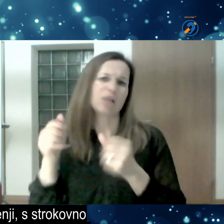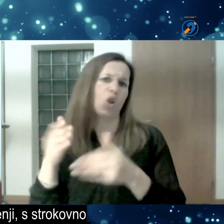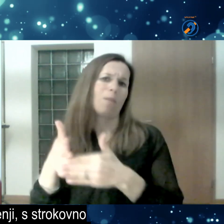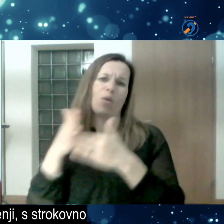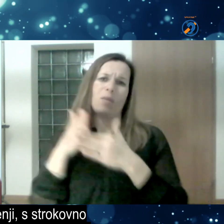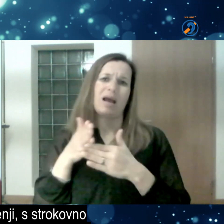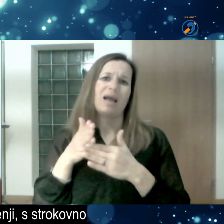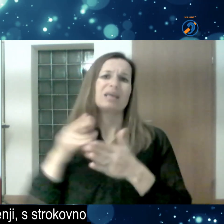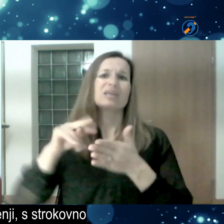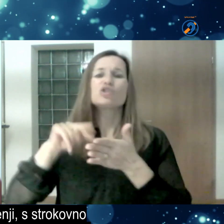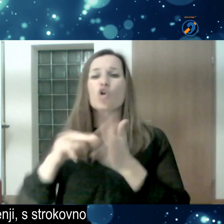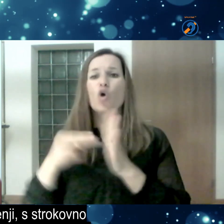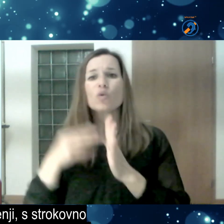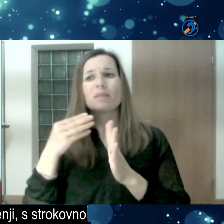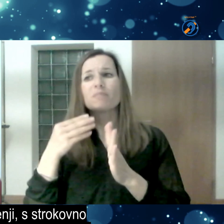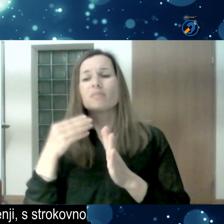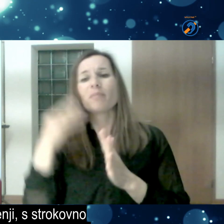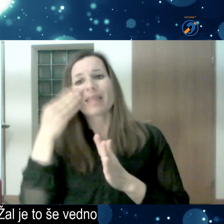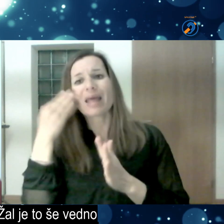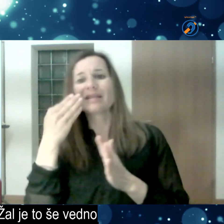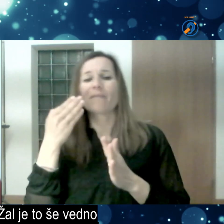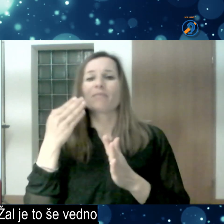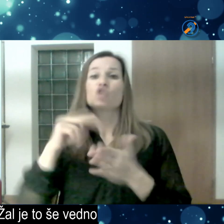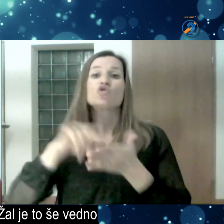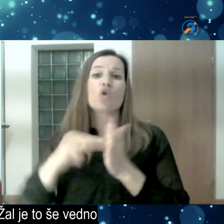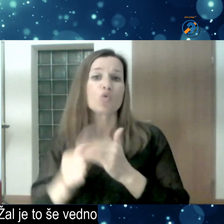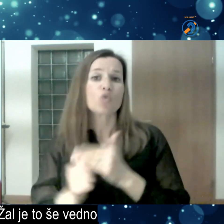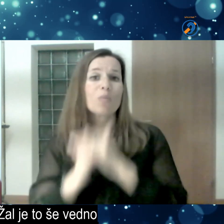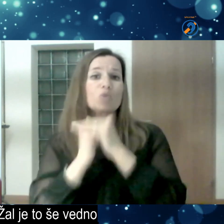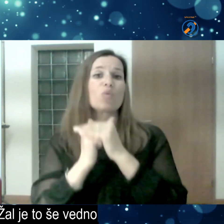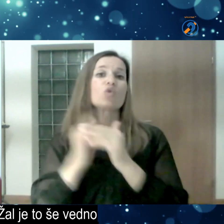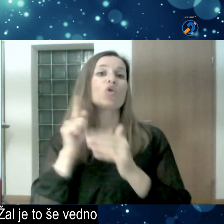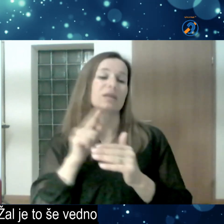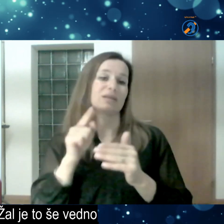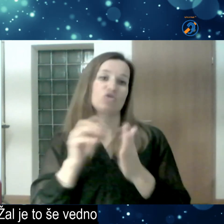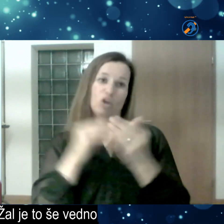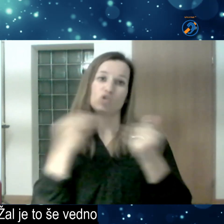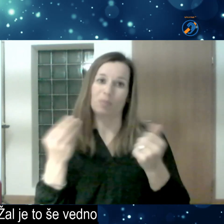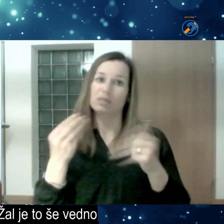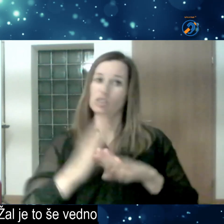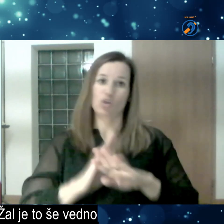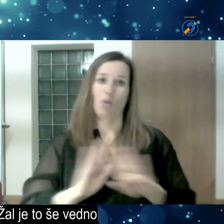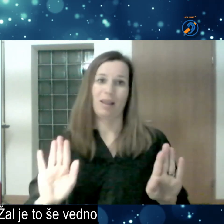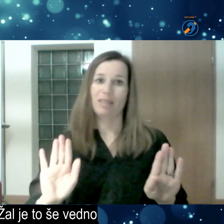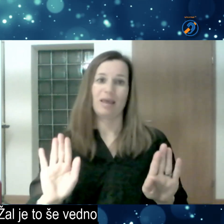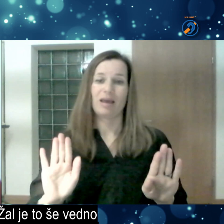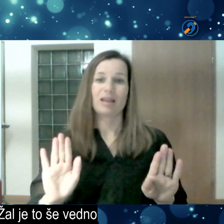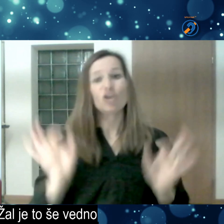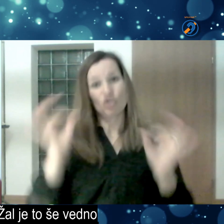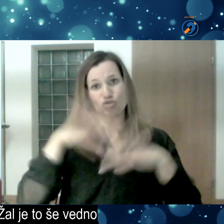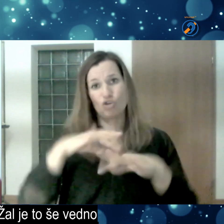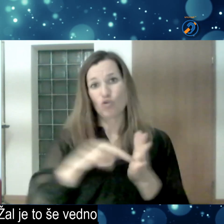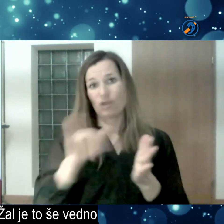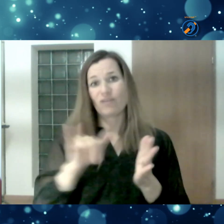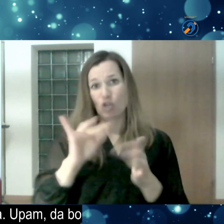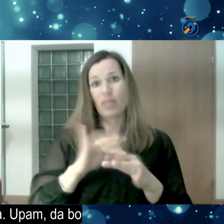strokovno podporo in časopisi so dejansko s tem prenehali. Žal je to še vedno prisotno na spletu, kjer